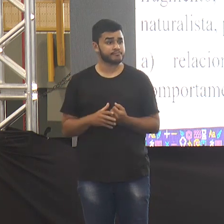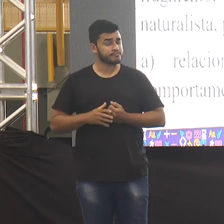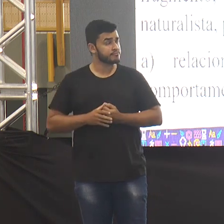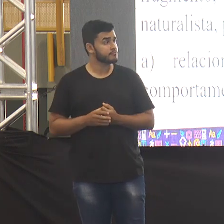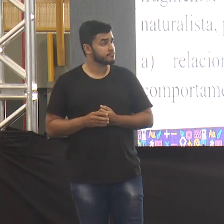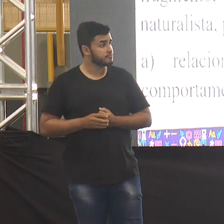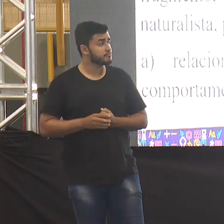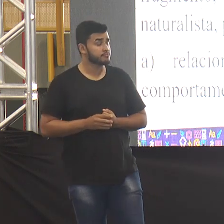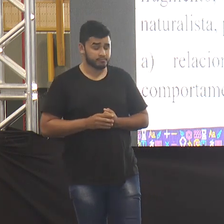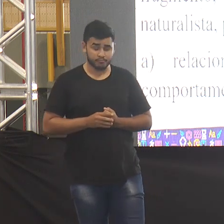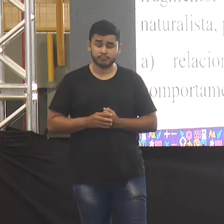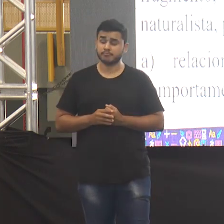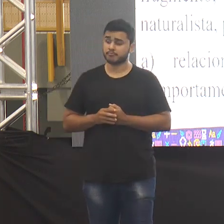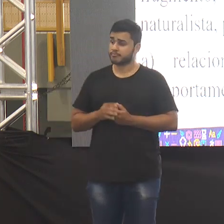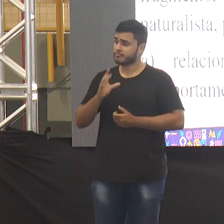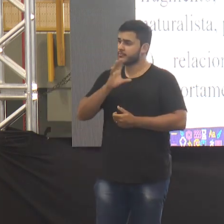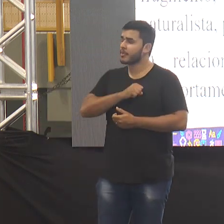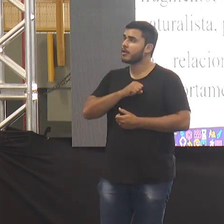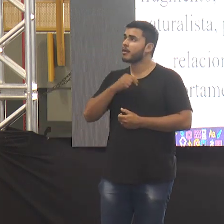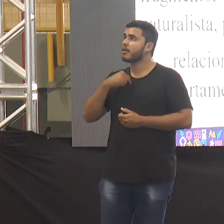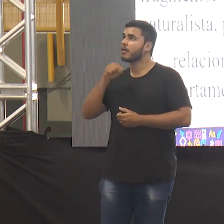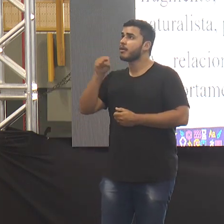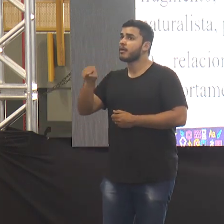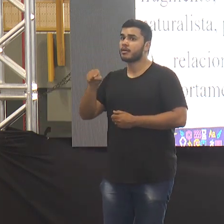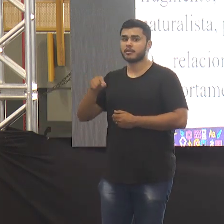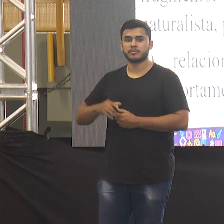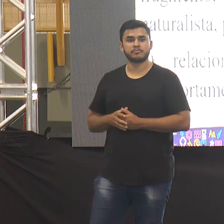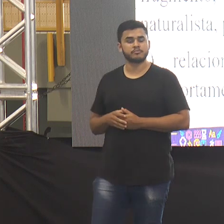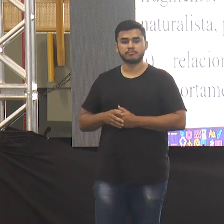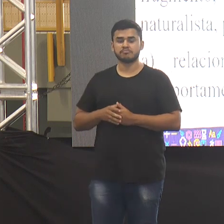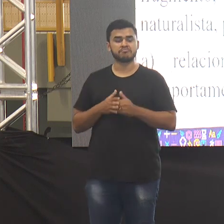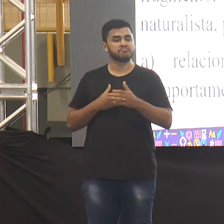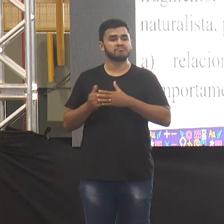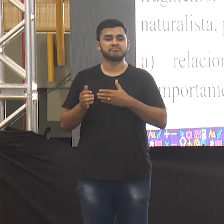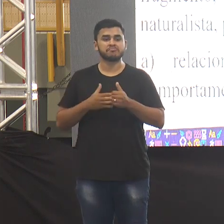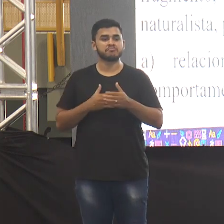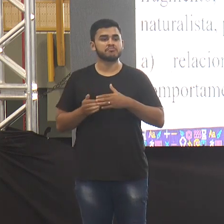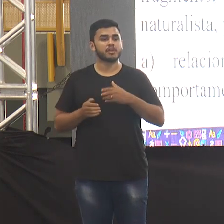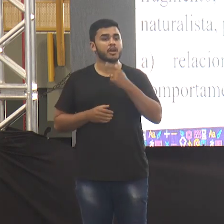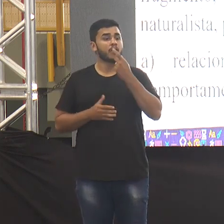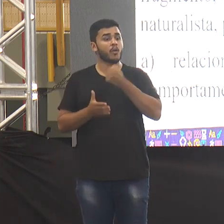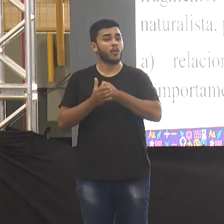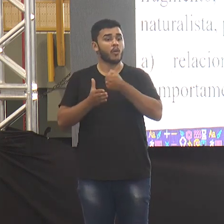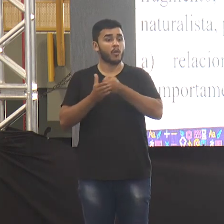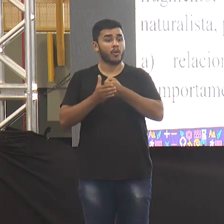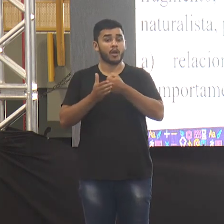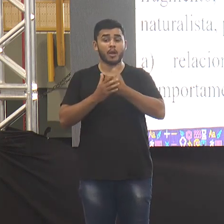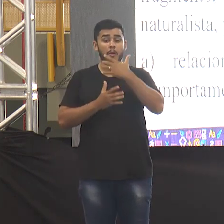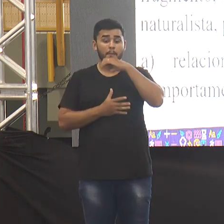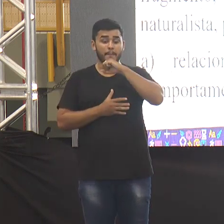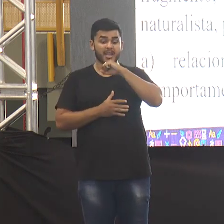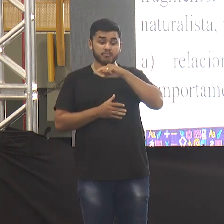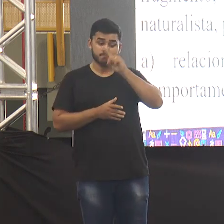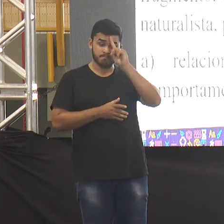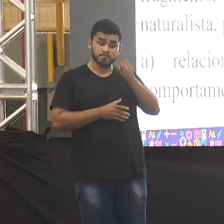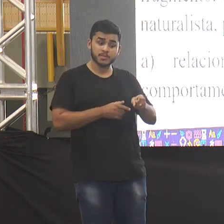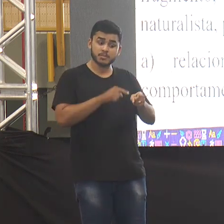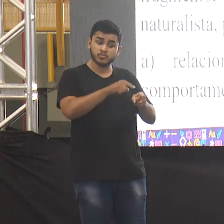mulher, não tinha, amor, eu amo. Minha filha, dane-se quem você ama. Você vai casar com quem eu mandar, eu sou seu pai.